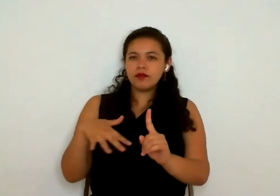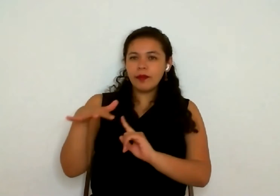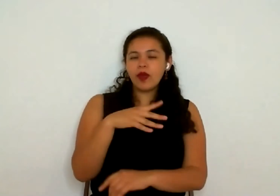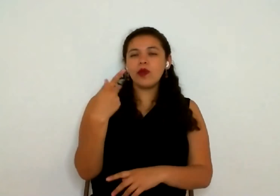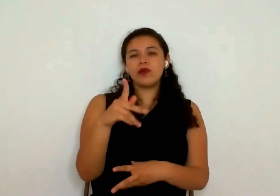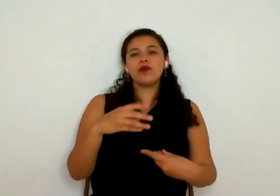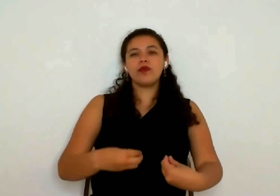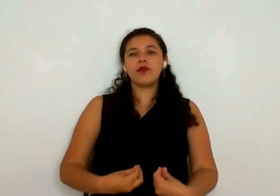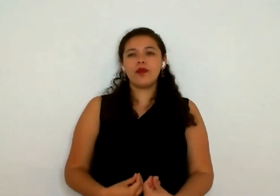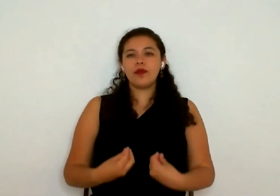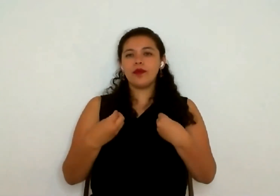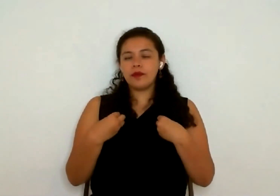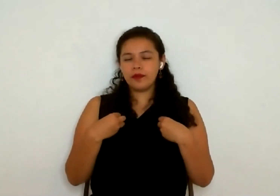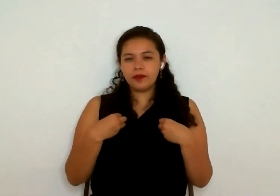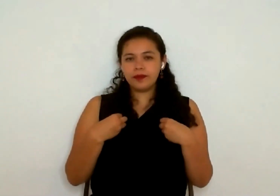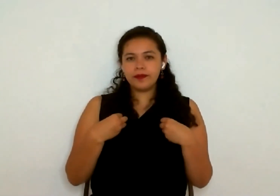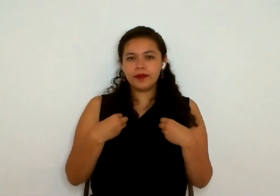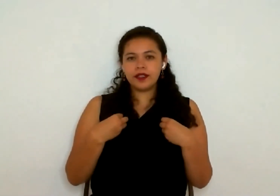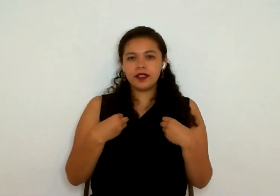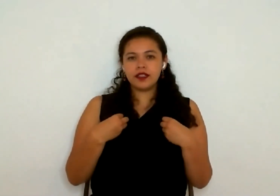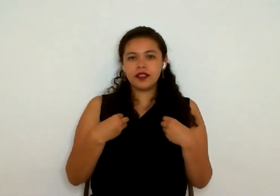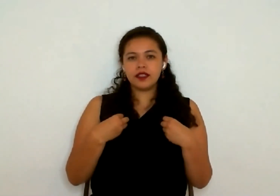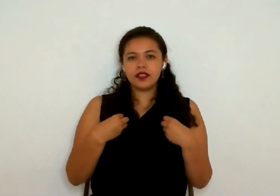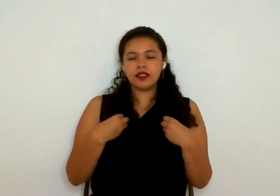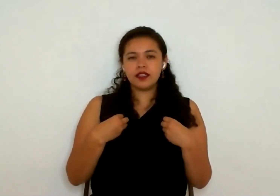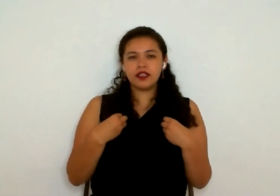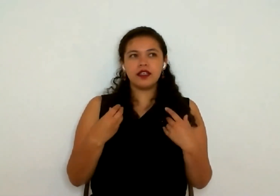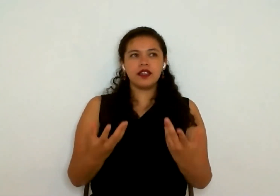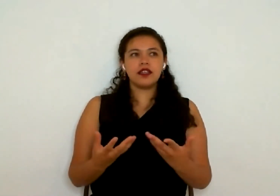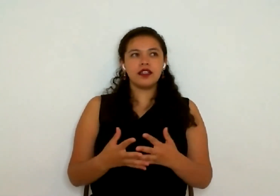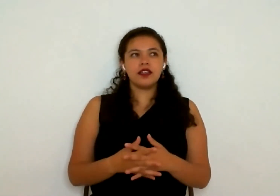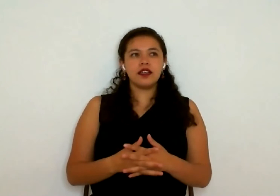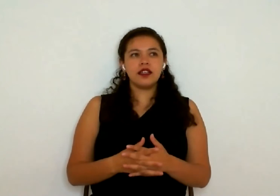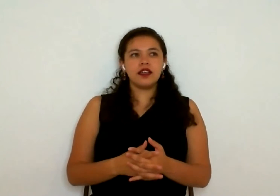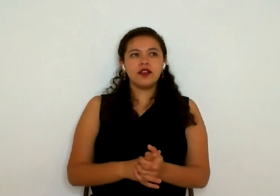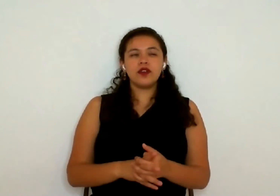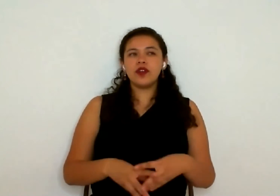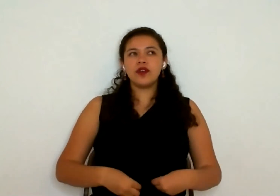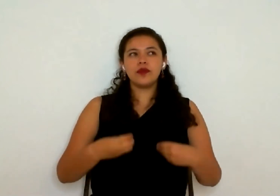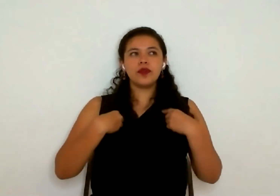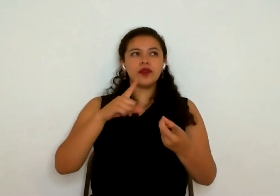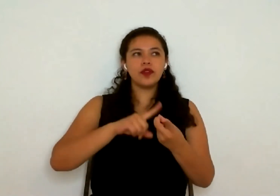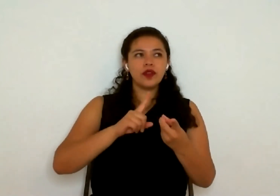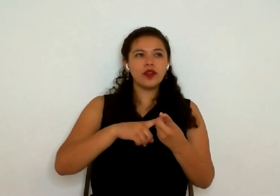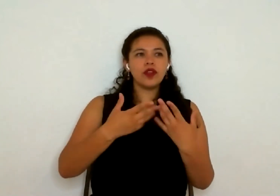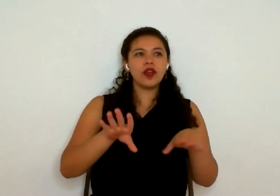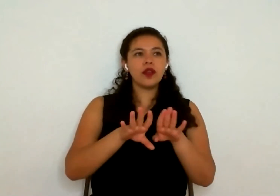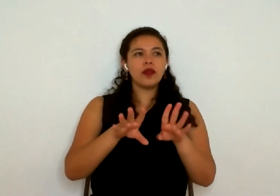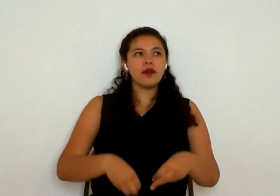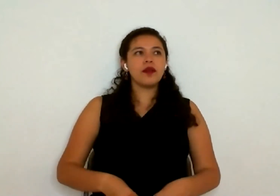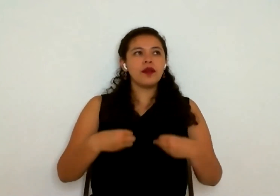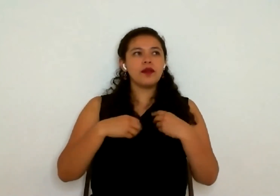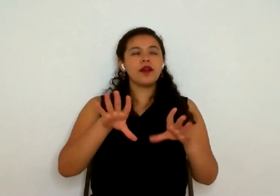ellos están o ellos dónde viven cómo viven si tienen algunos